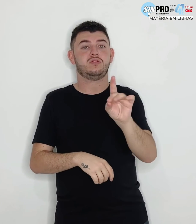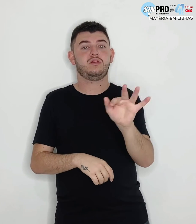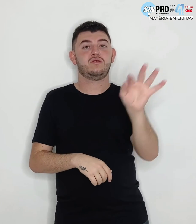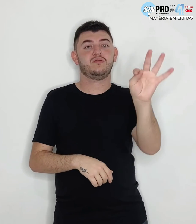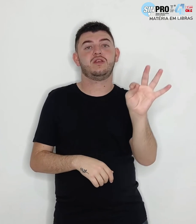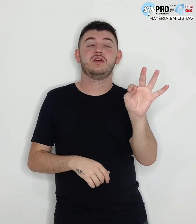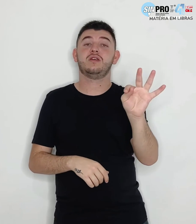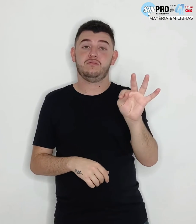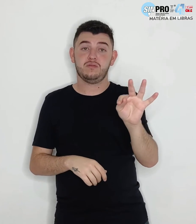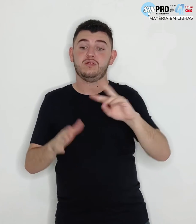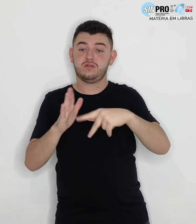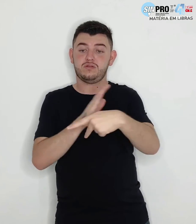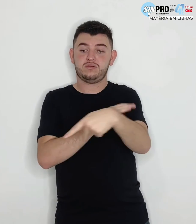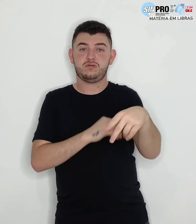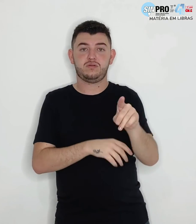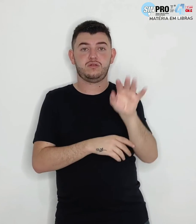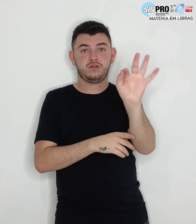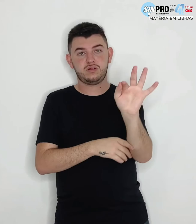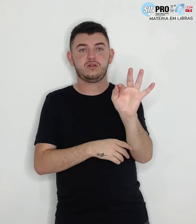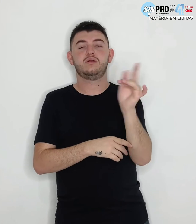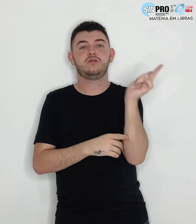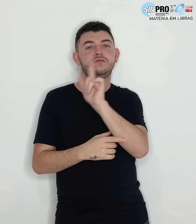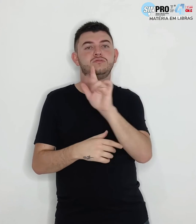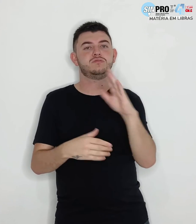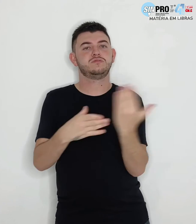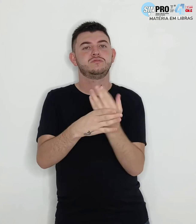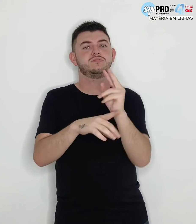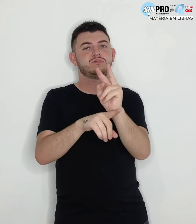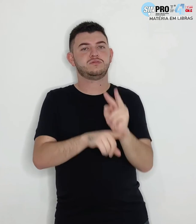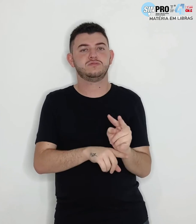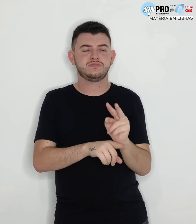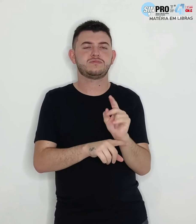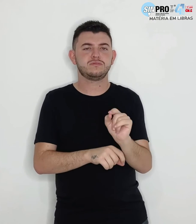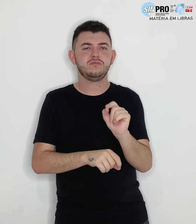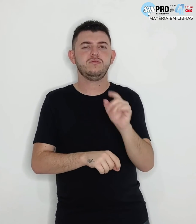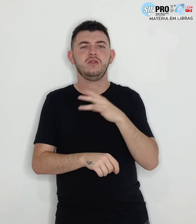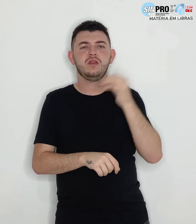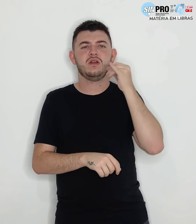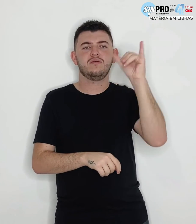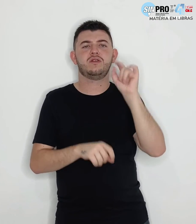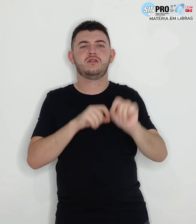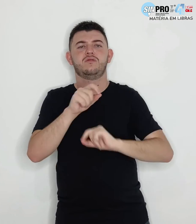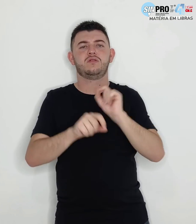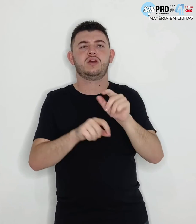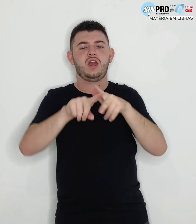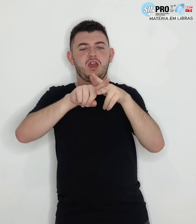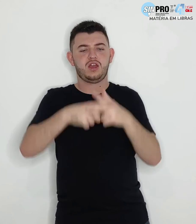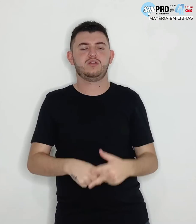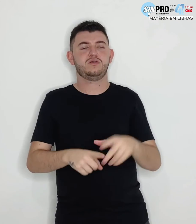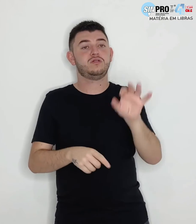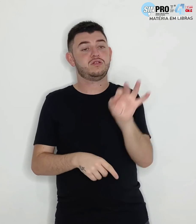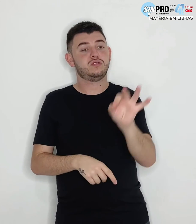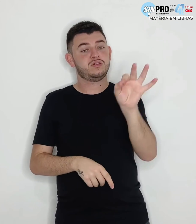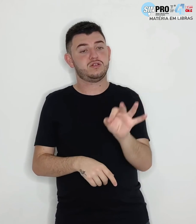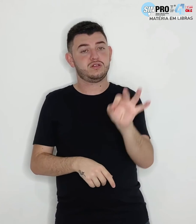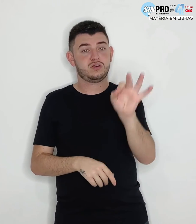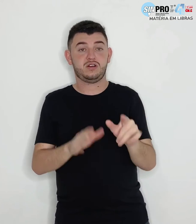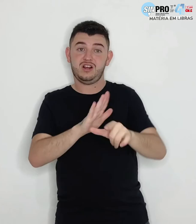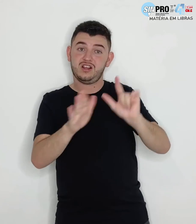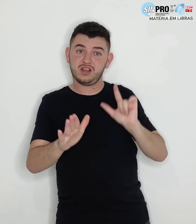o Simpro-DF garantiu liminar que proibia ao GDF de implementar o reajuste da alíquota previdenciária sem que o